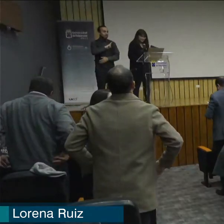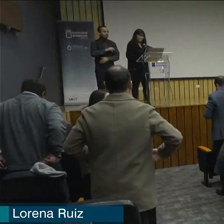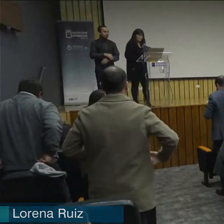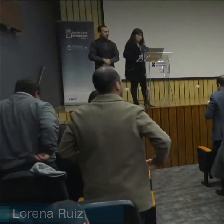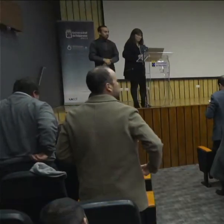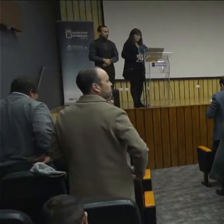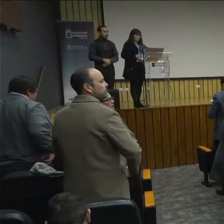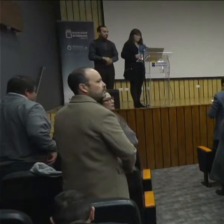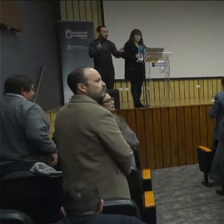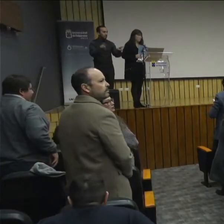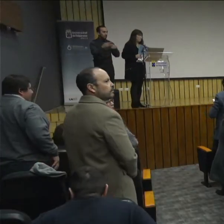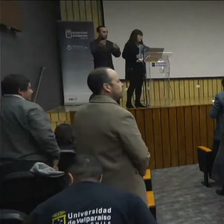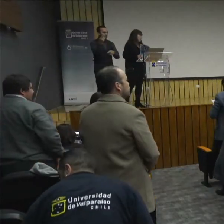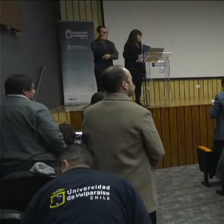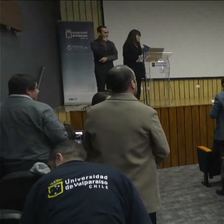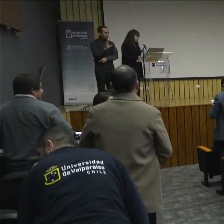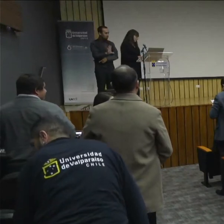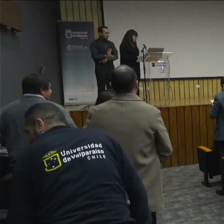cámara